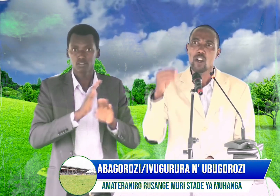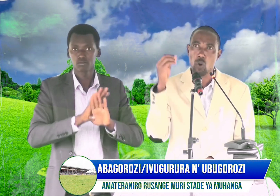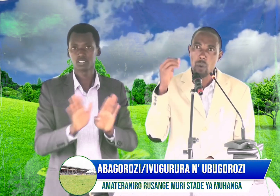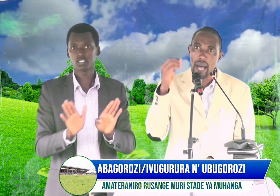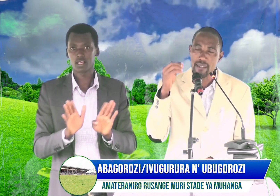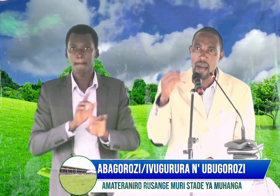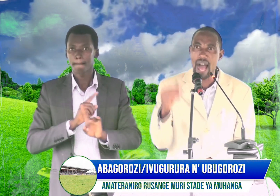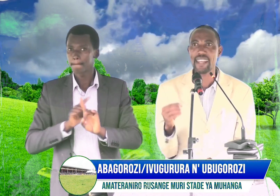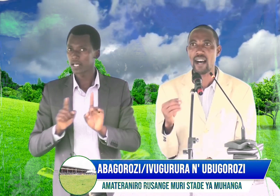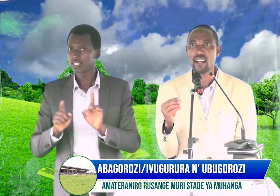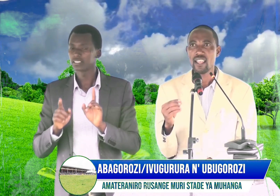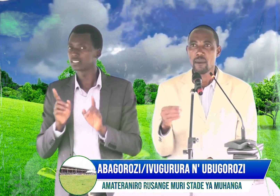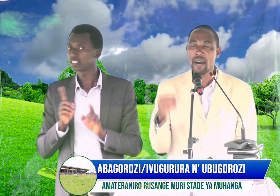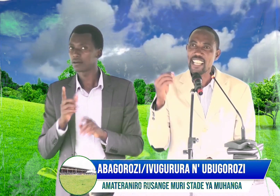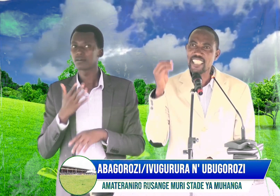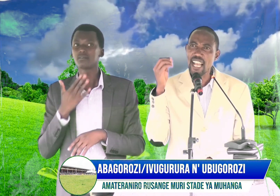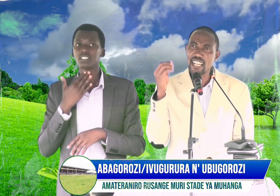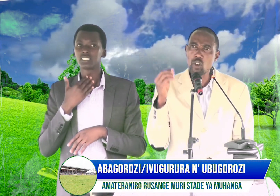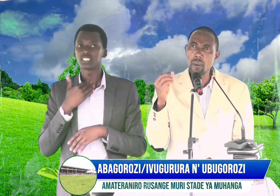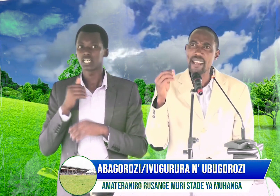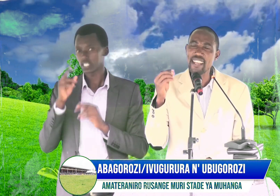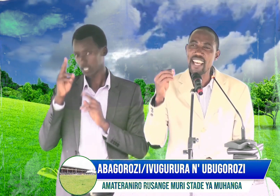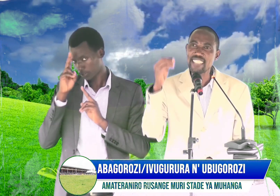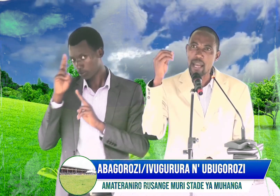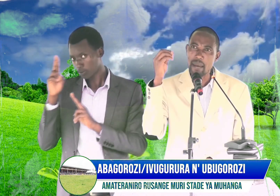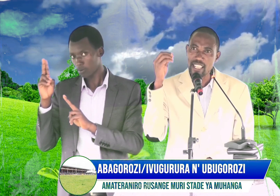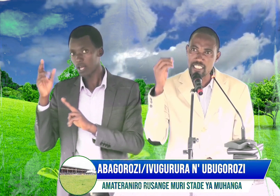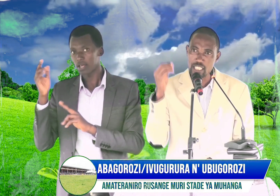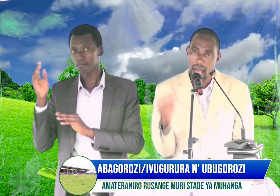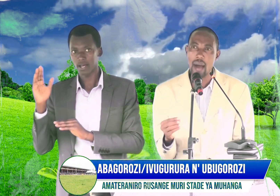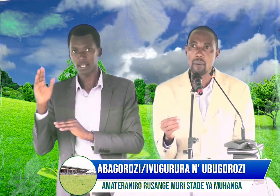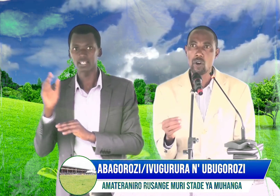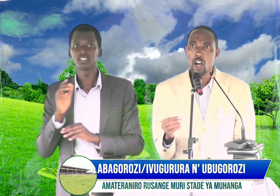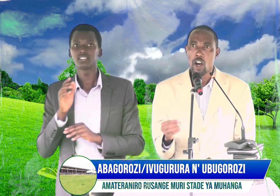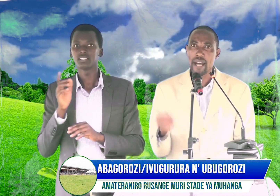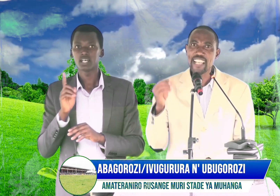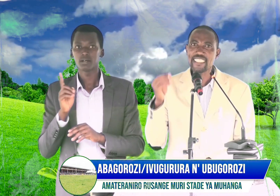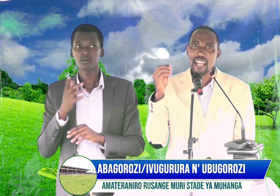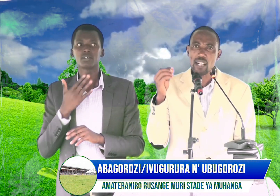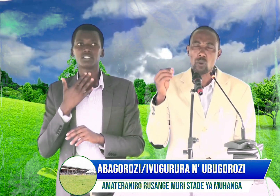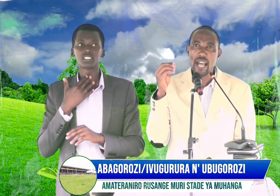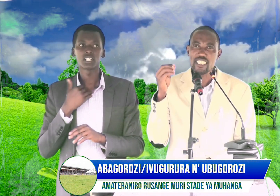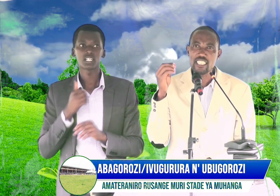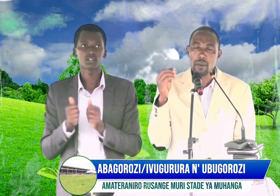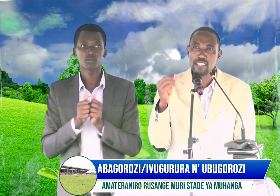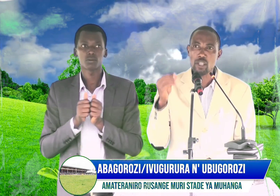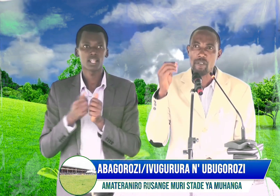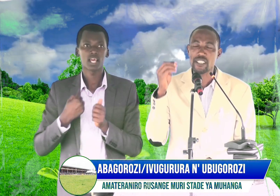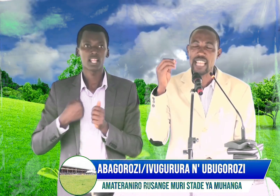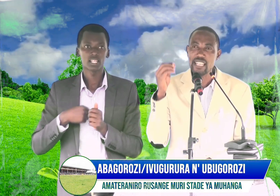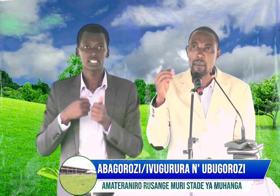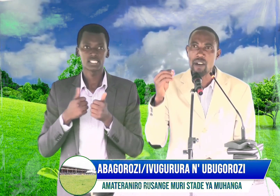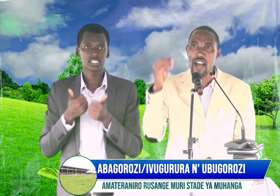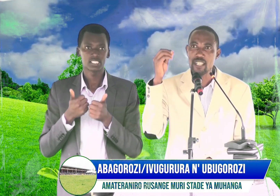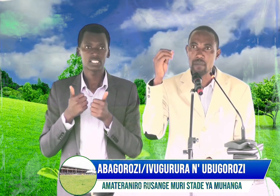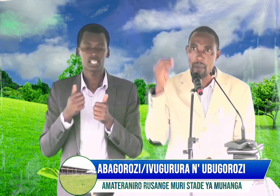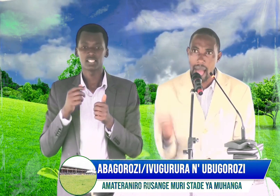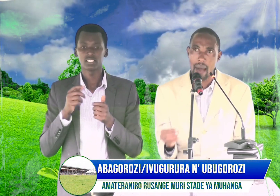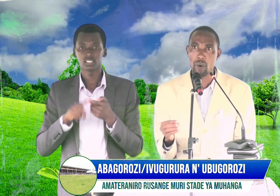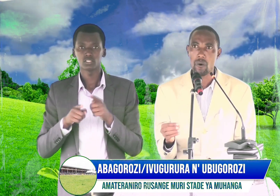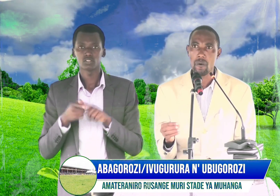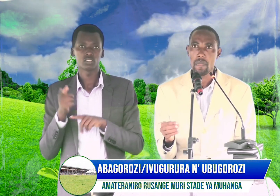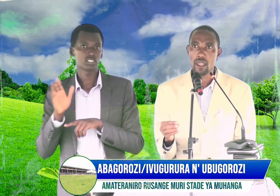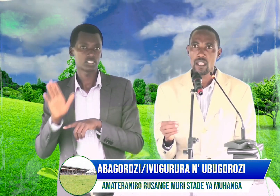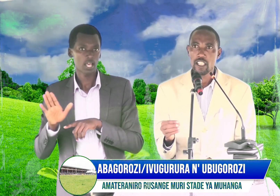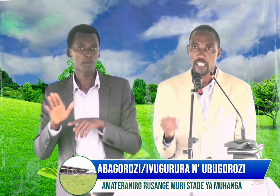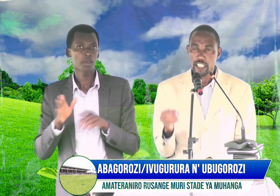badashaka kubaha Imana badashaka kubana neza na bagenzi babo badashaka kurangiza ibibazo bafitanye n'abavandimwe